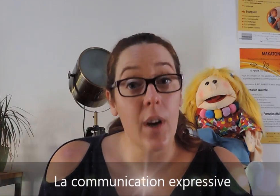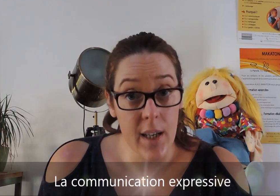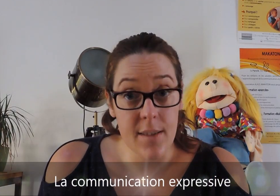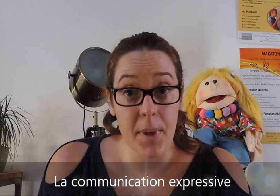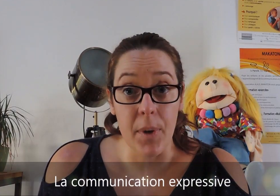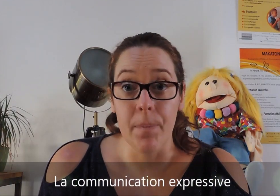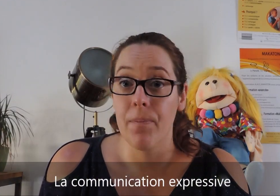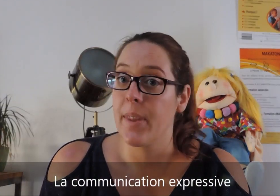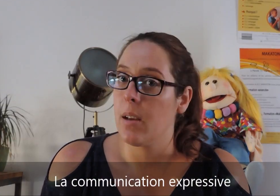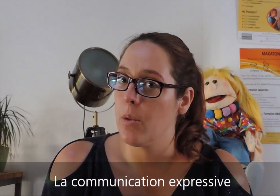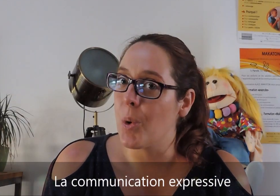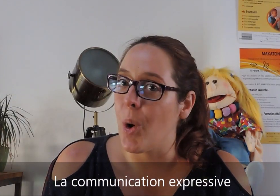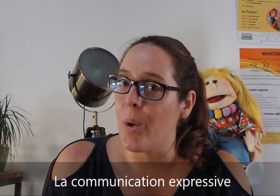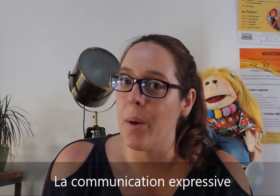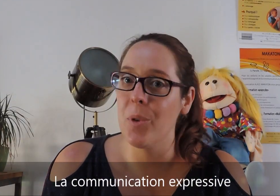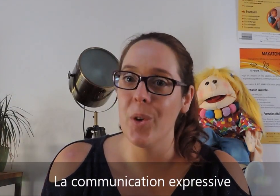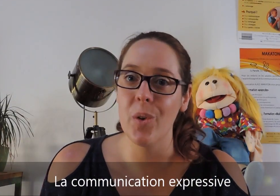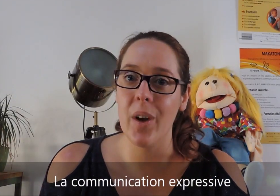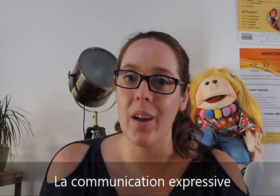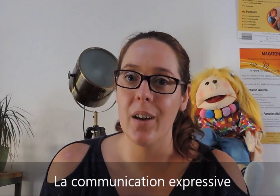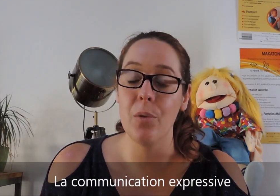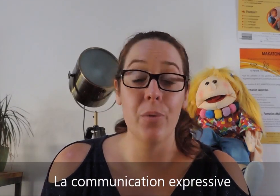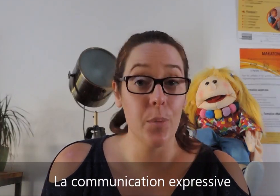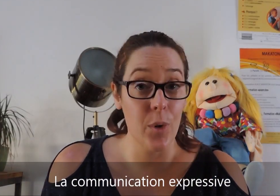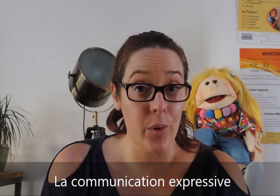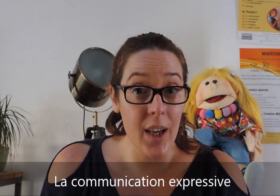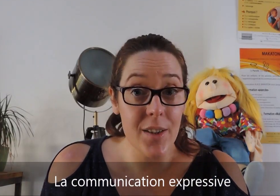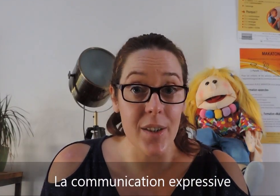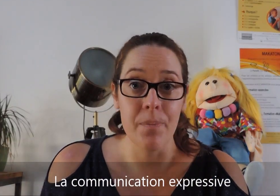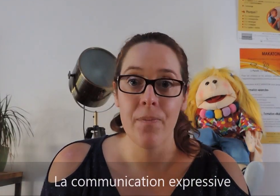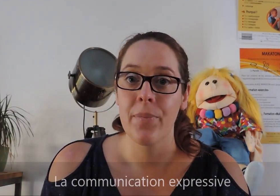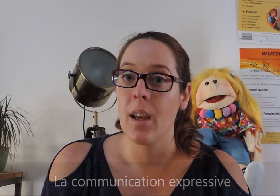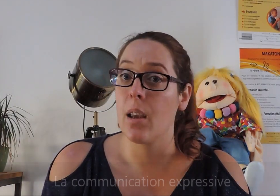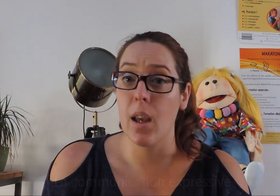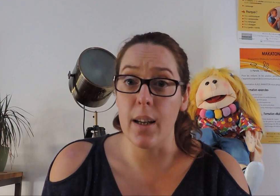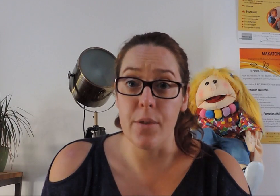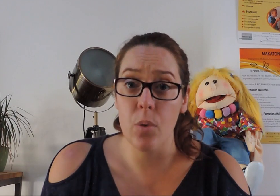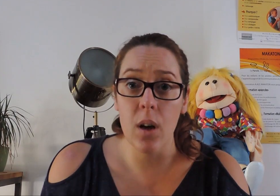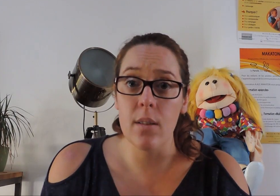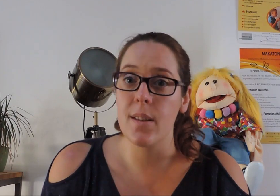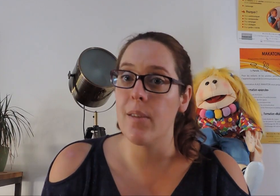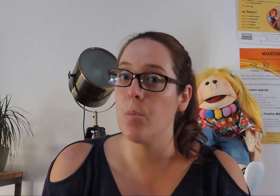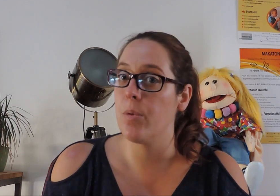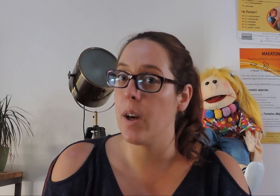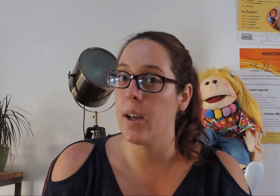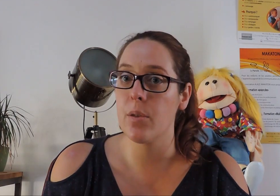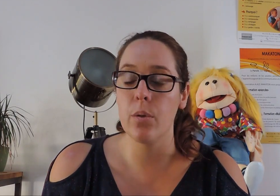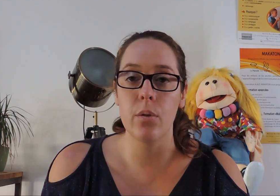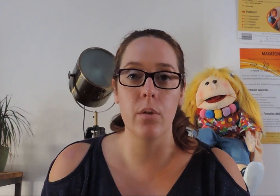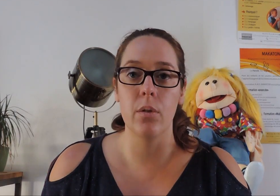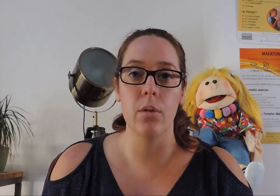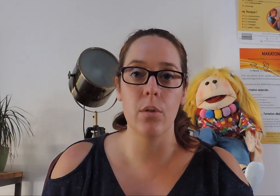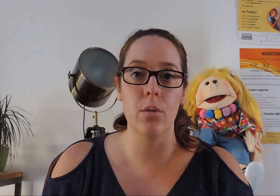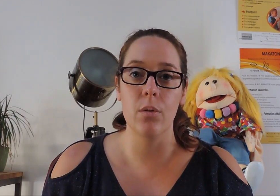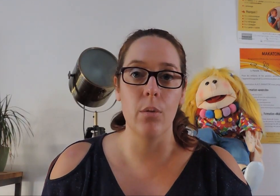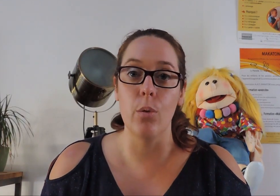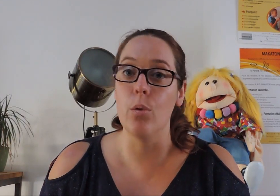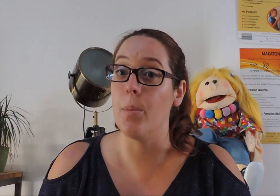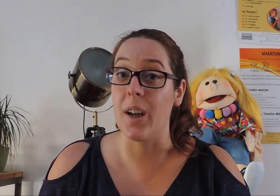pouvoir exprimer donc en amenant une forme de langage quelle qu'elle soit ça va pouvoir être le